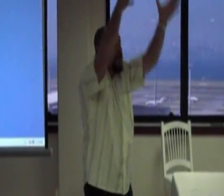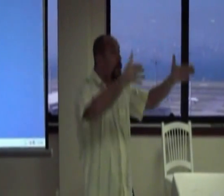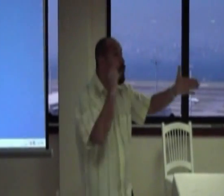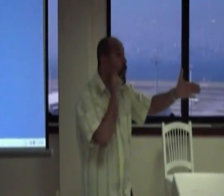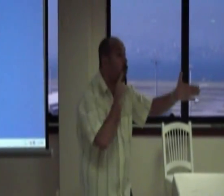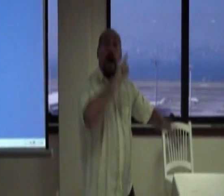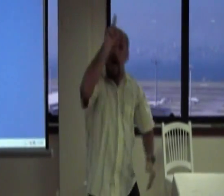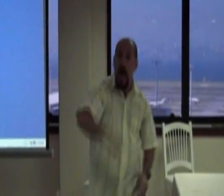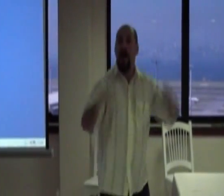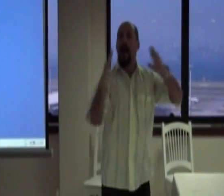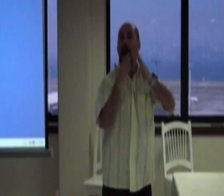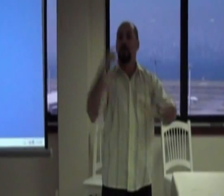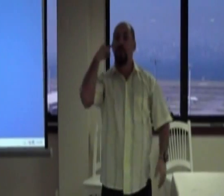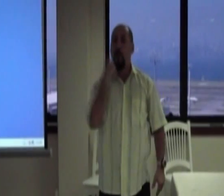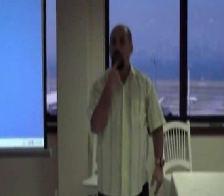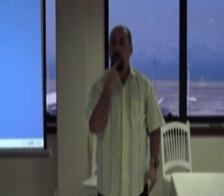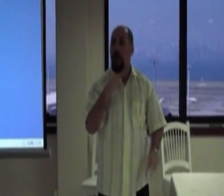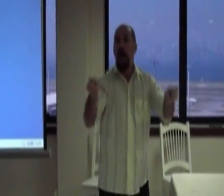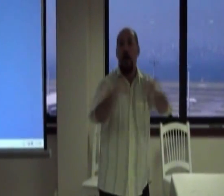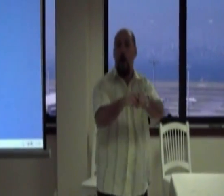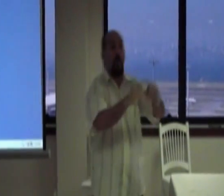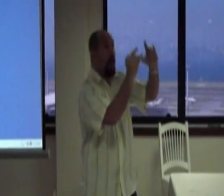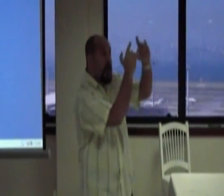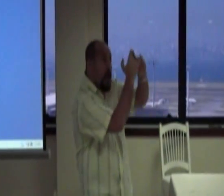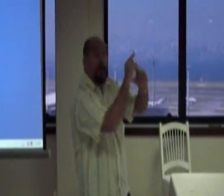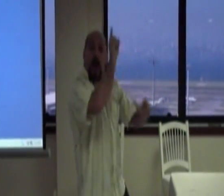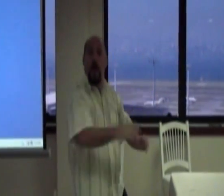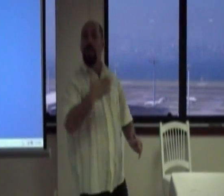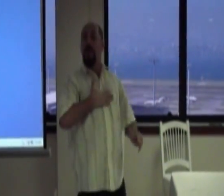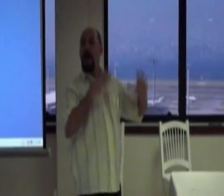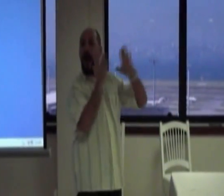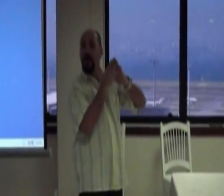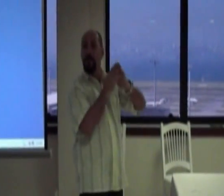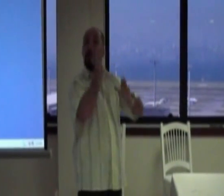colocando ele no mesmo patamar de um indivíduo dito normal. O índice significa